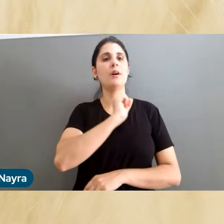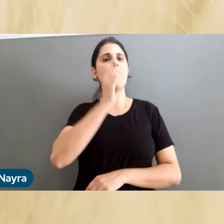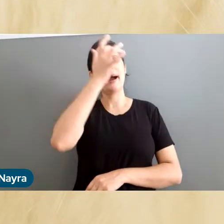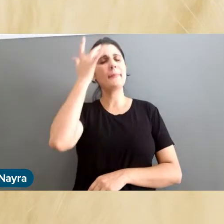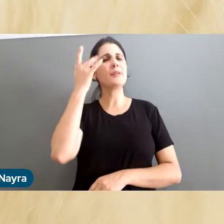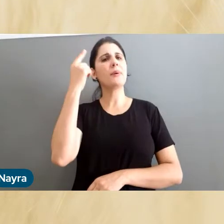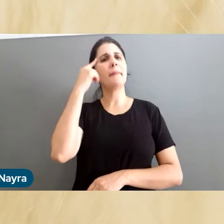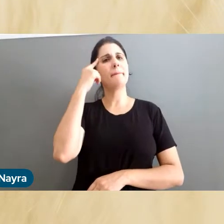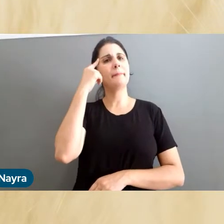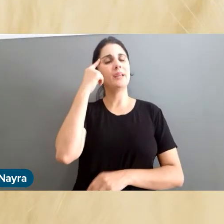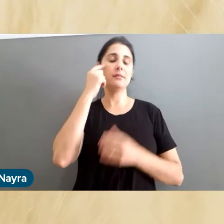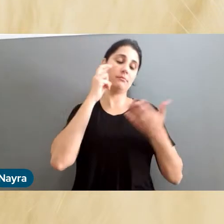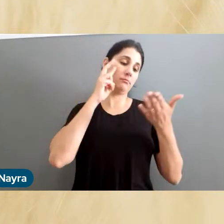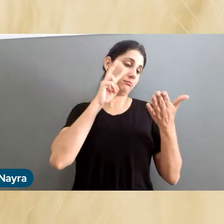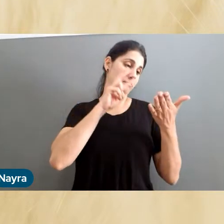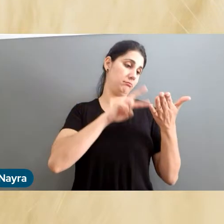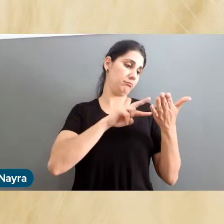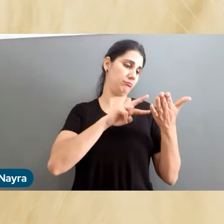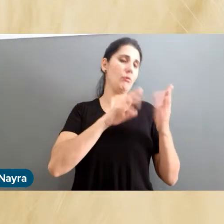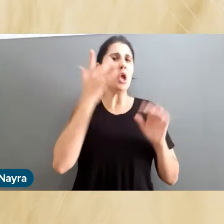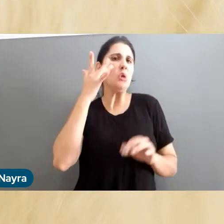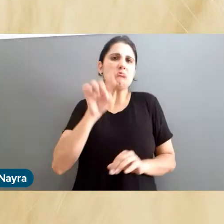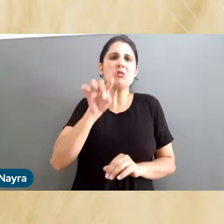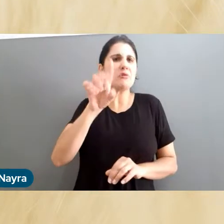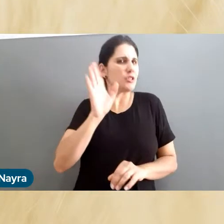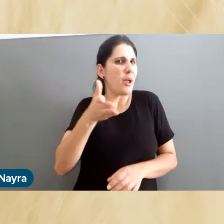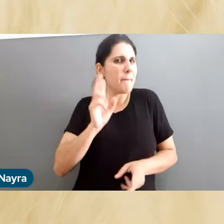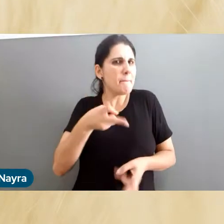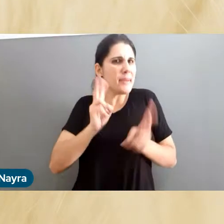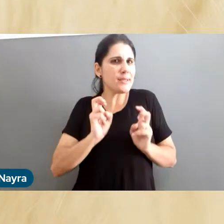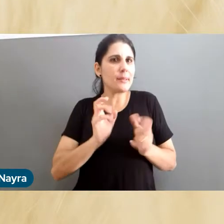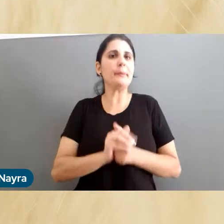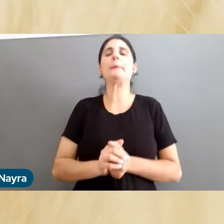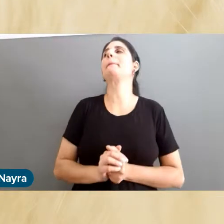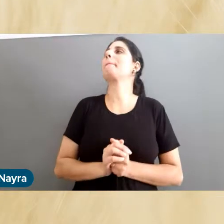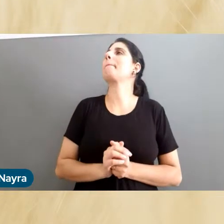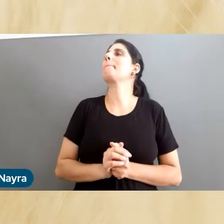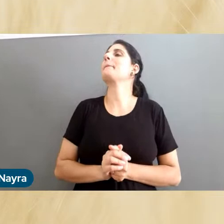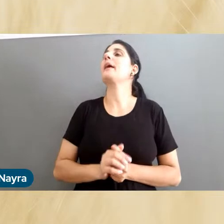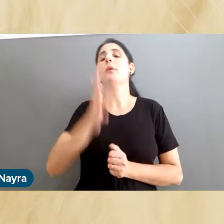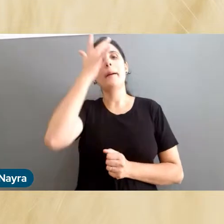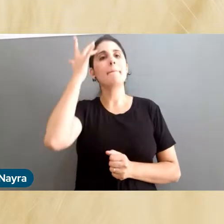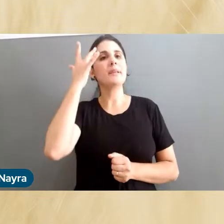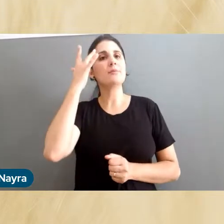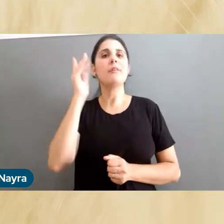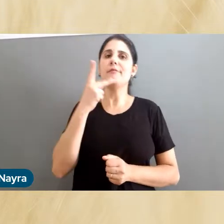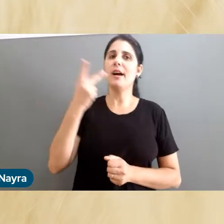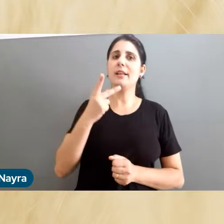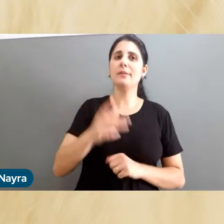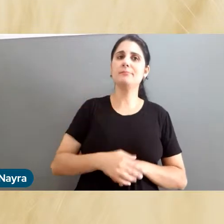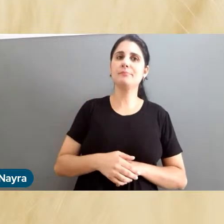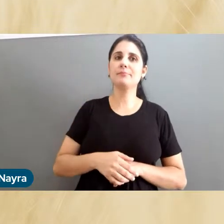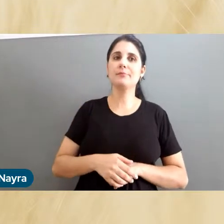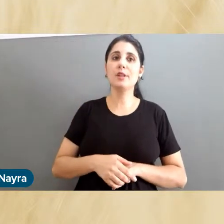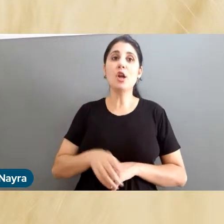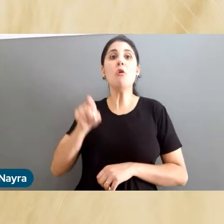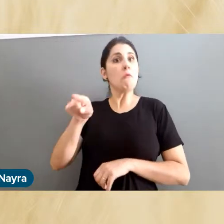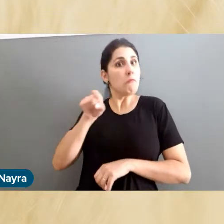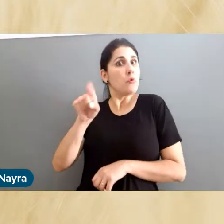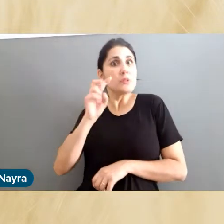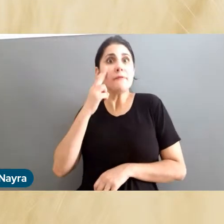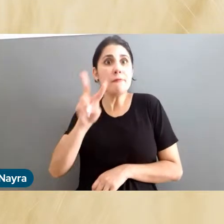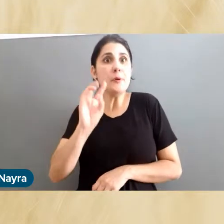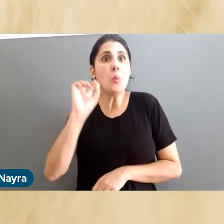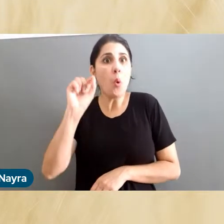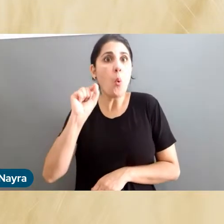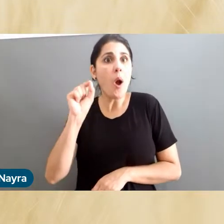que ela está vendo? Não sei se já aconteceu com você. Às vezes você, alguém chega do lado e fala assim, fulano, você viu o que aconteceu?